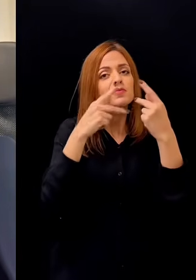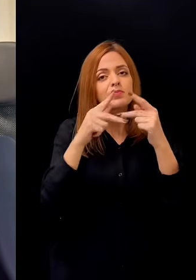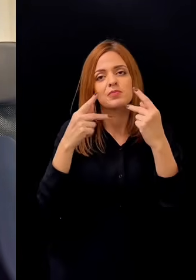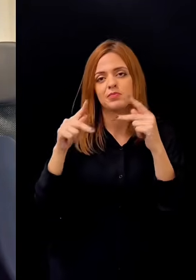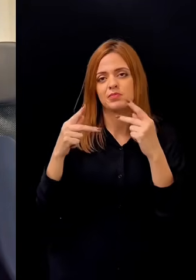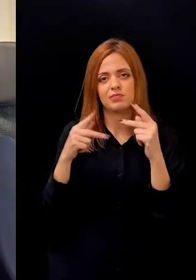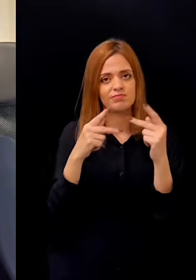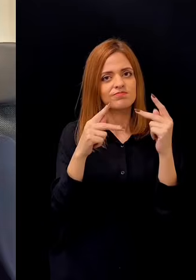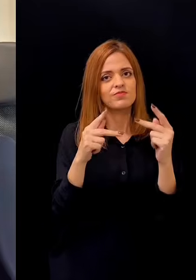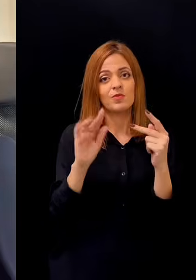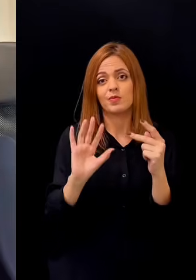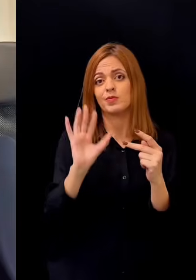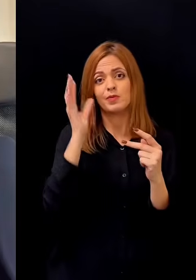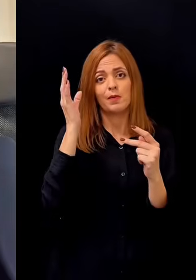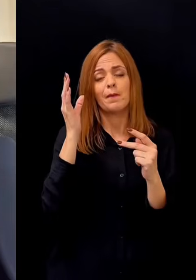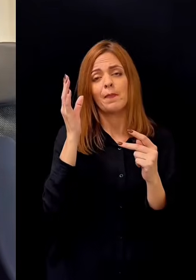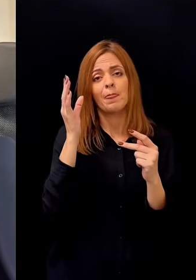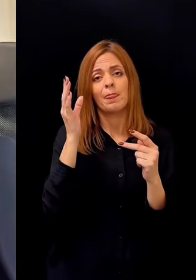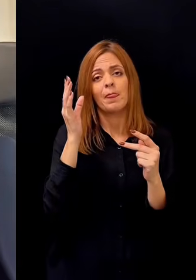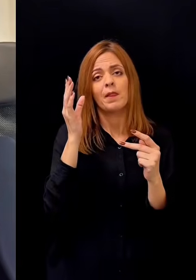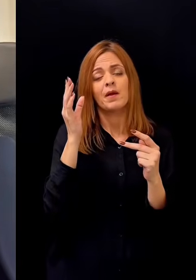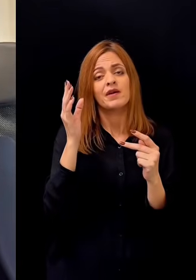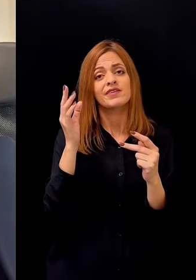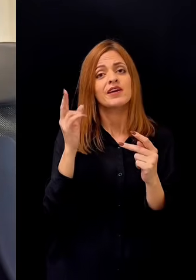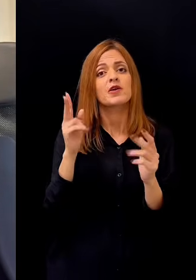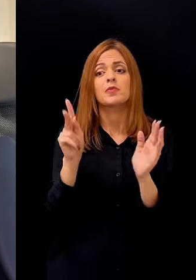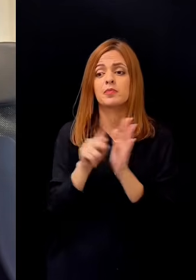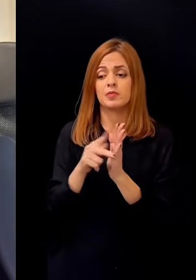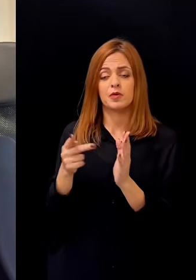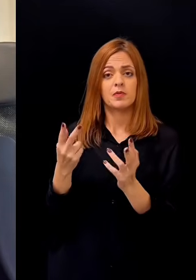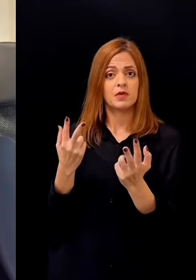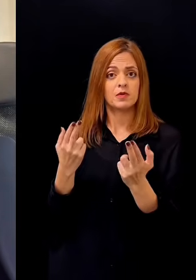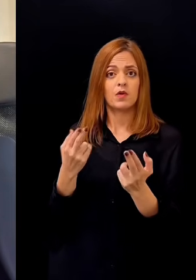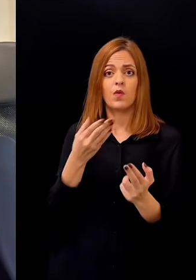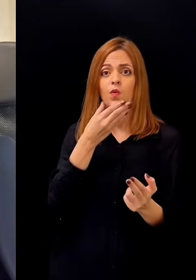Jesus, que foi a mensagem de João Batista também.